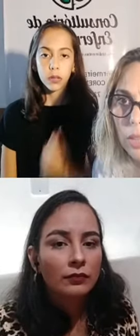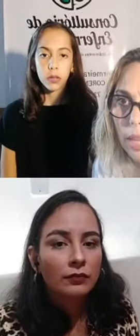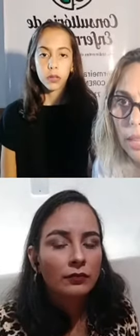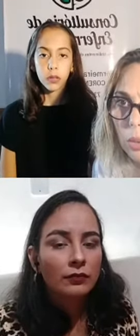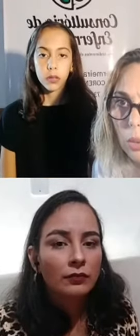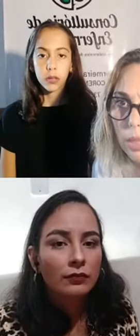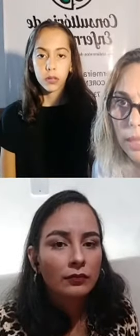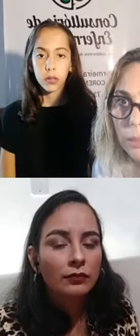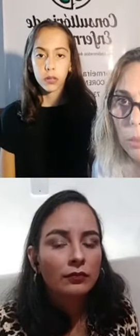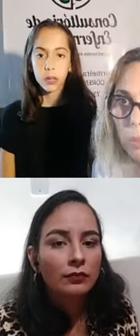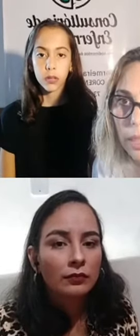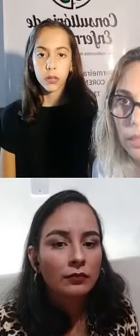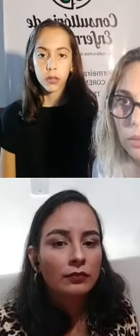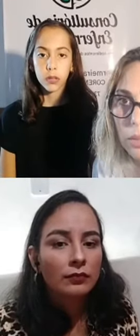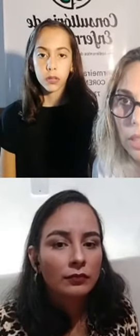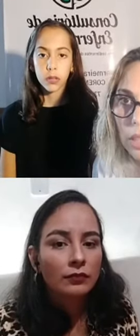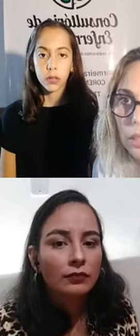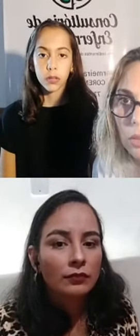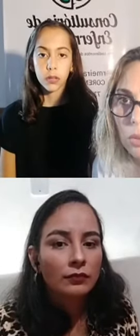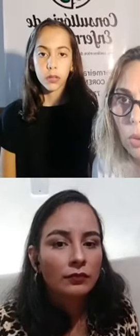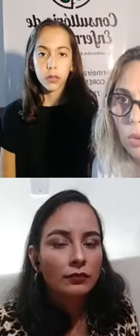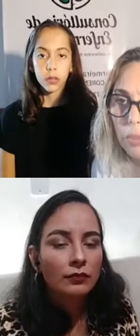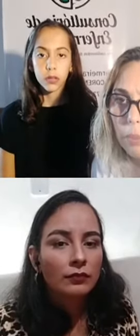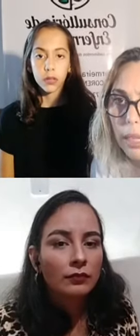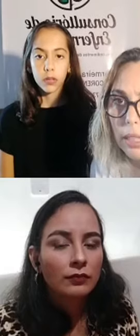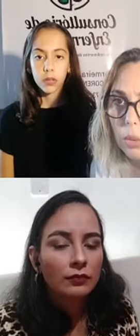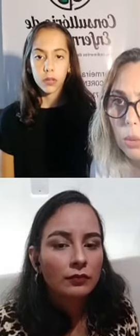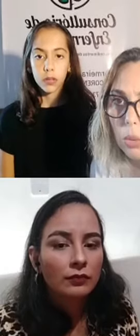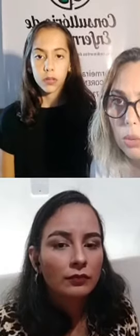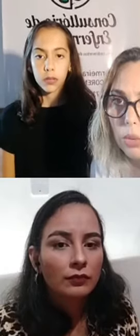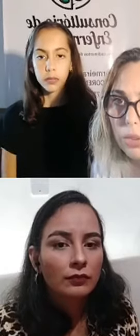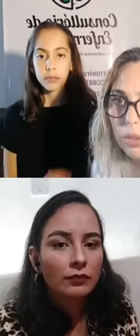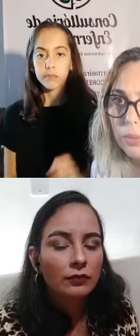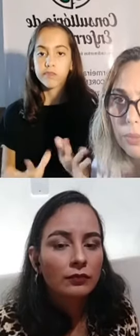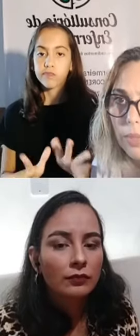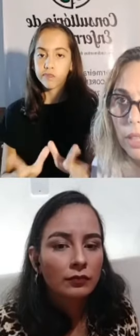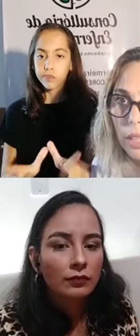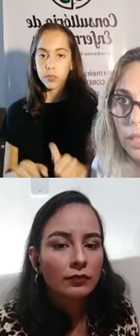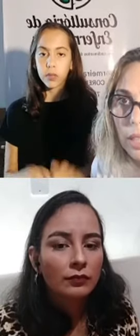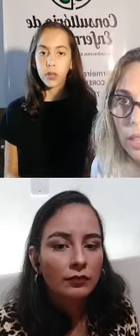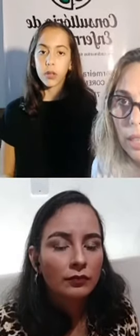de educador, nesse momento tão novo para todos.